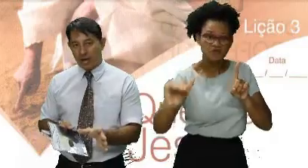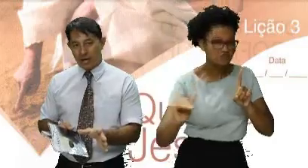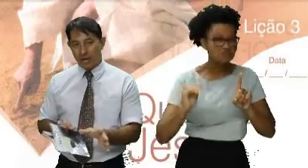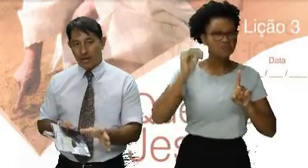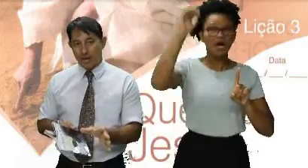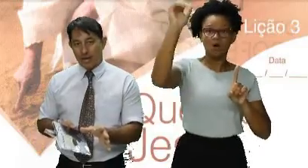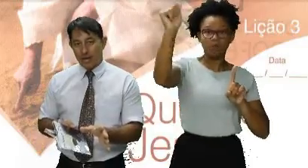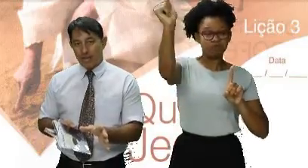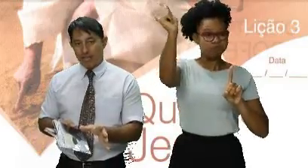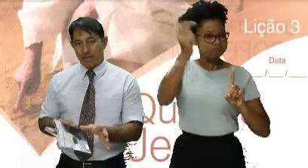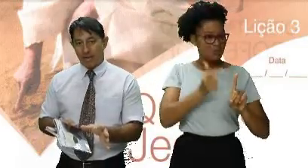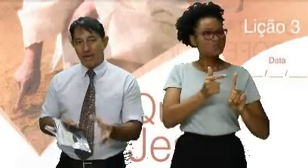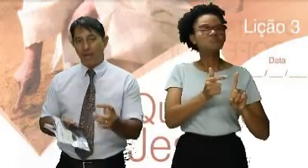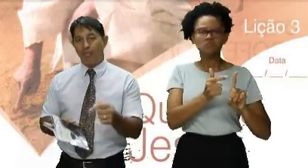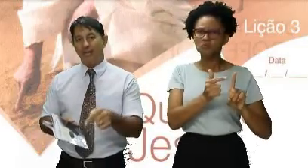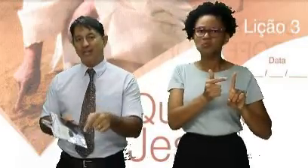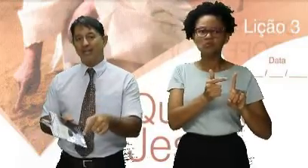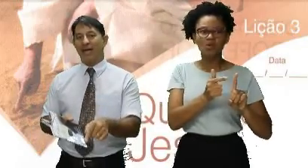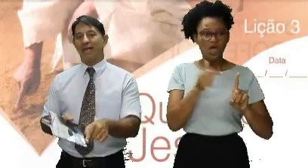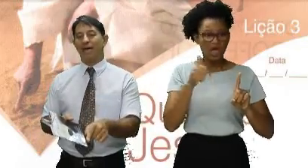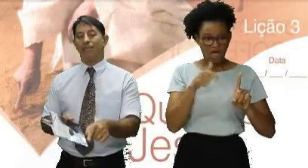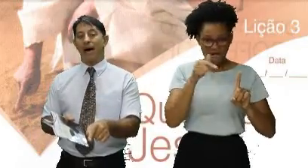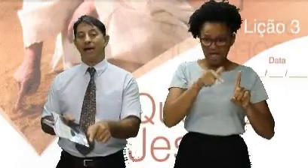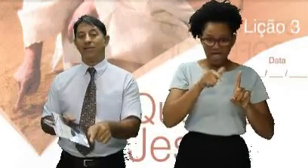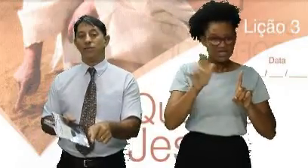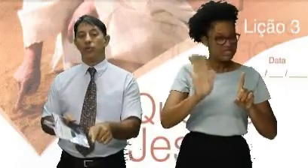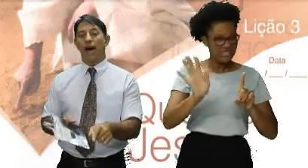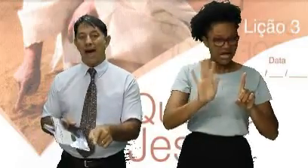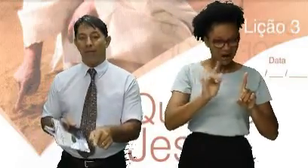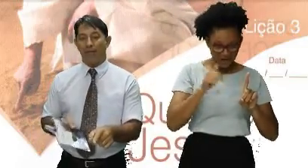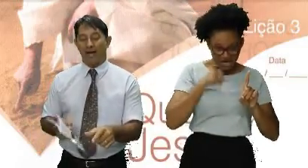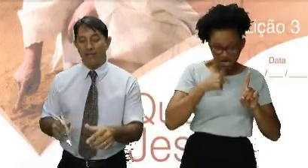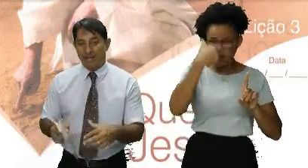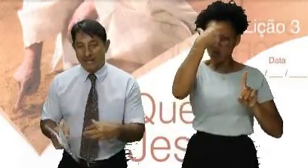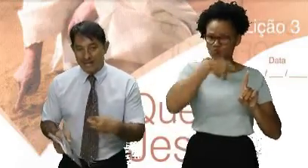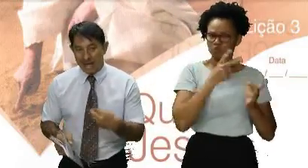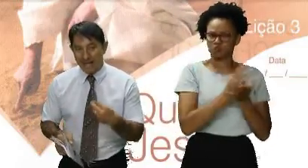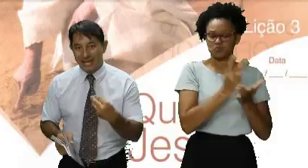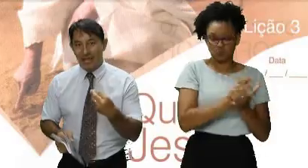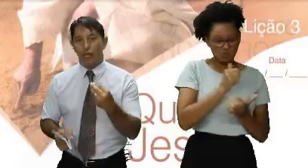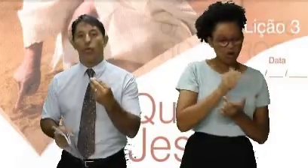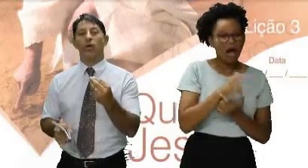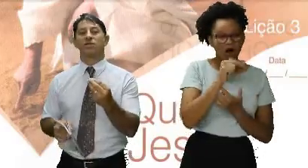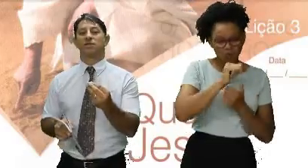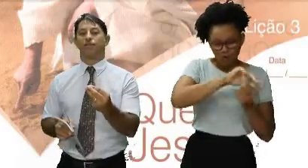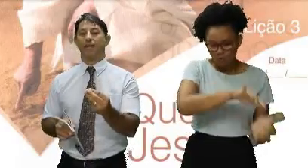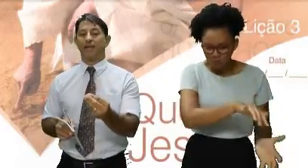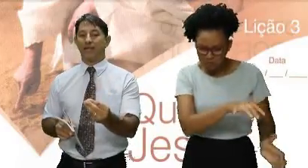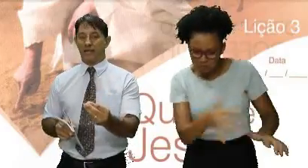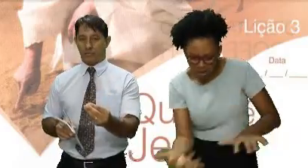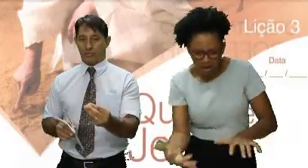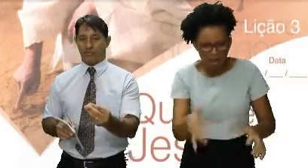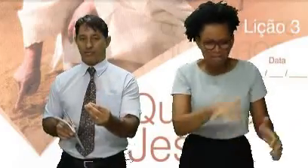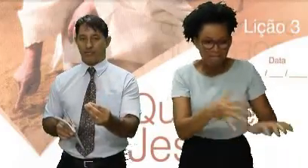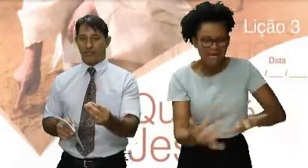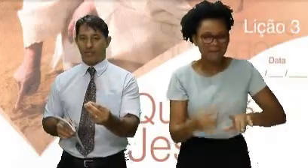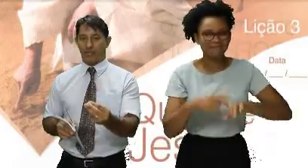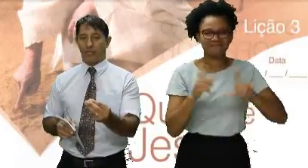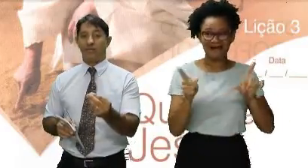do que ele, que não batizaria mais com água, mas batizaria com o Espírito